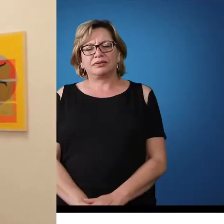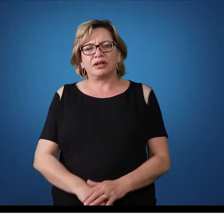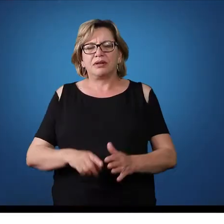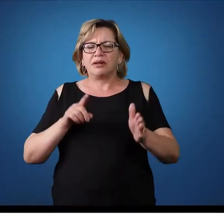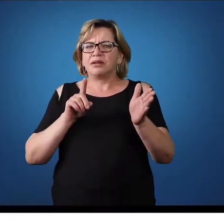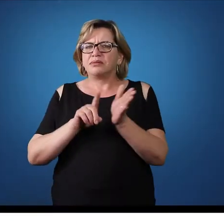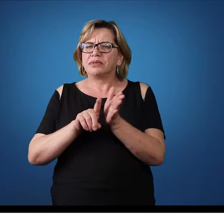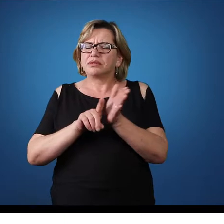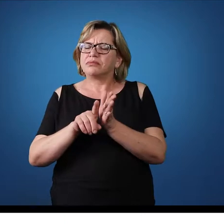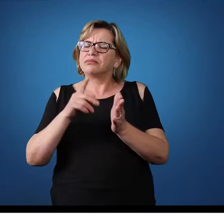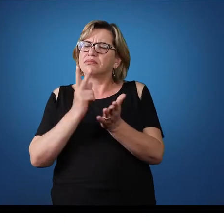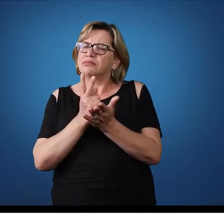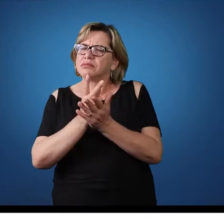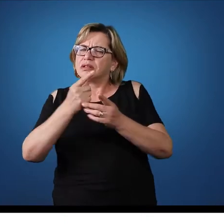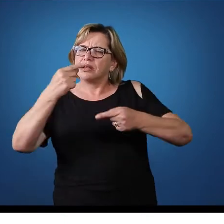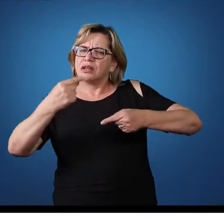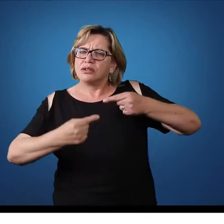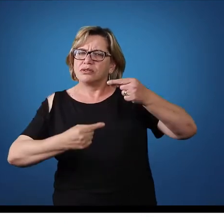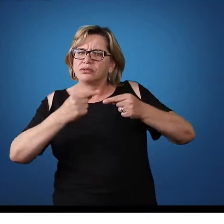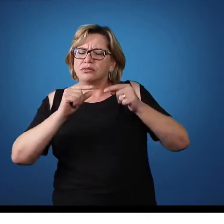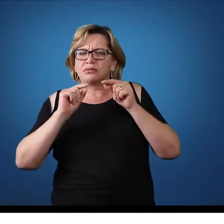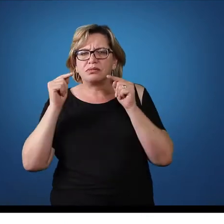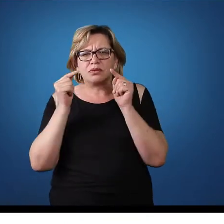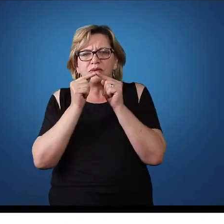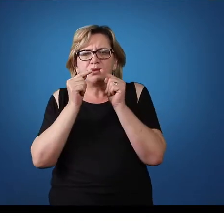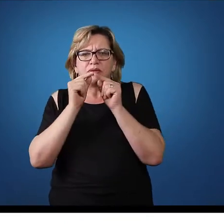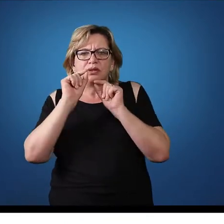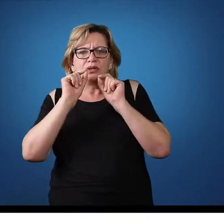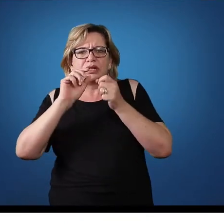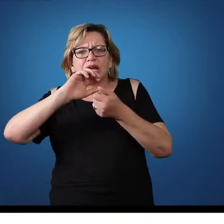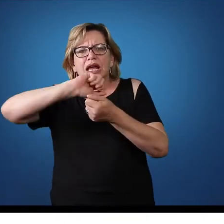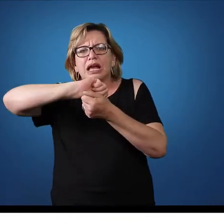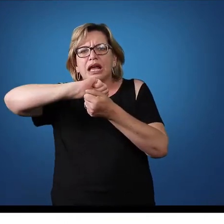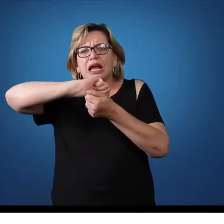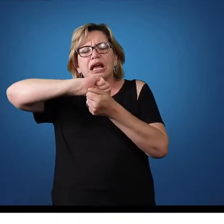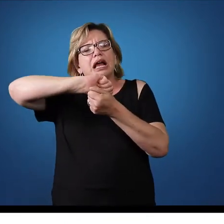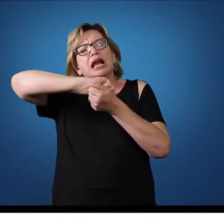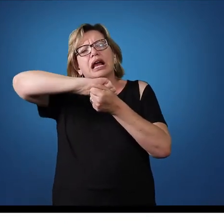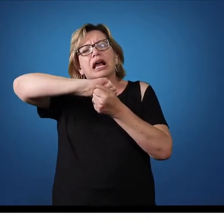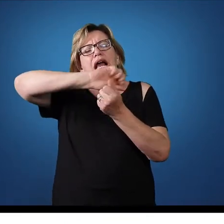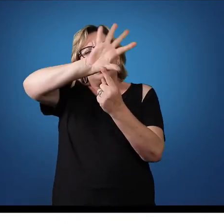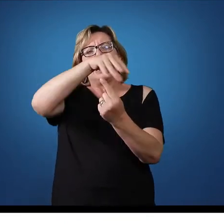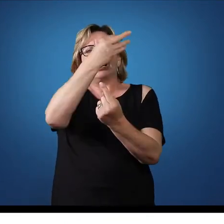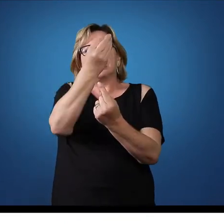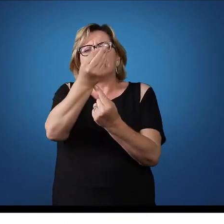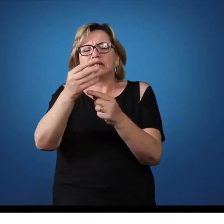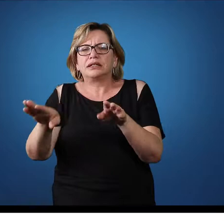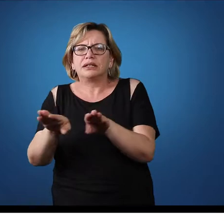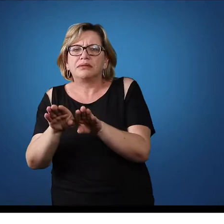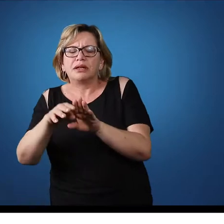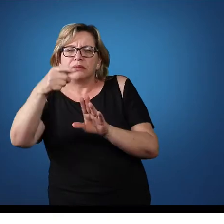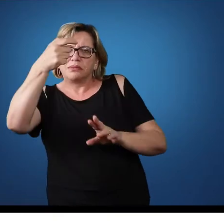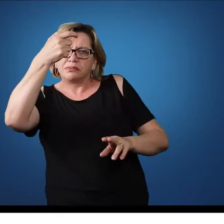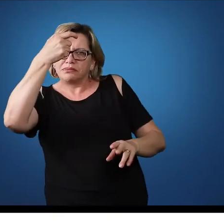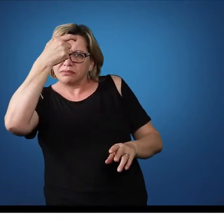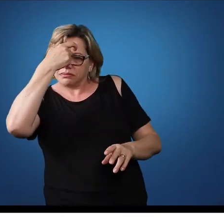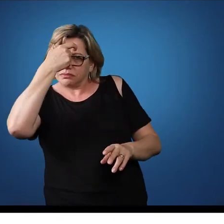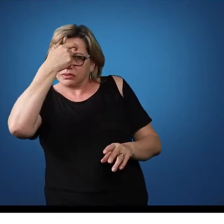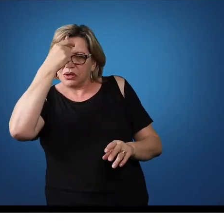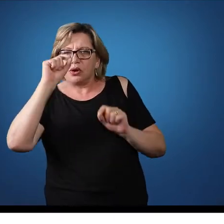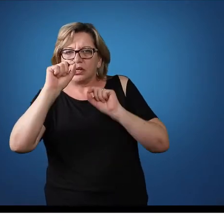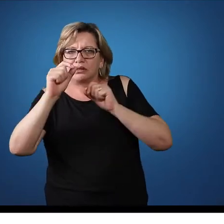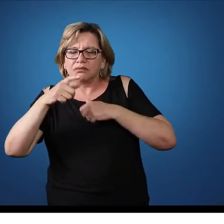Uma questão que é muito discutida tem a ver com a relação entre arte e moralidade. As obras que estão aqui em volta de mim, por exemplo,